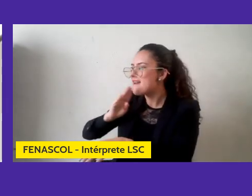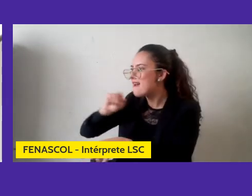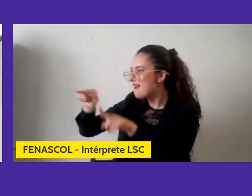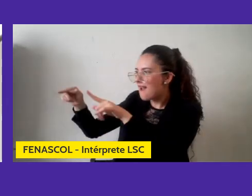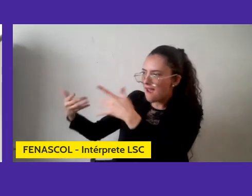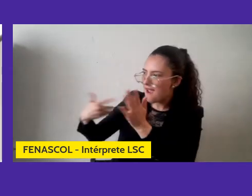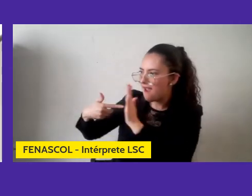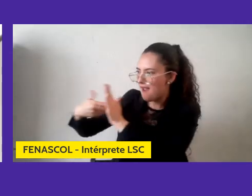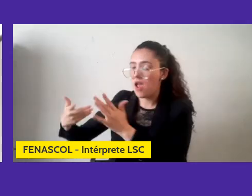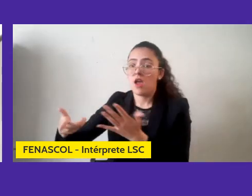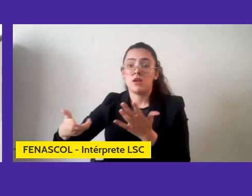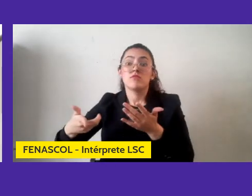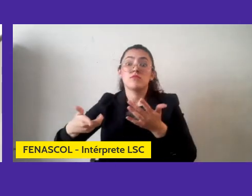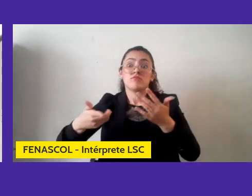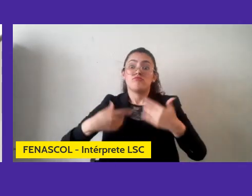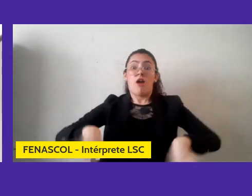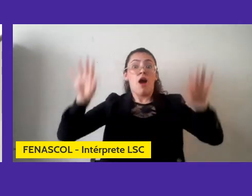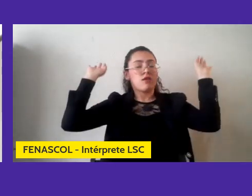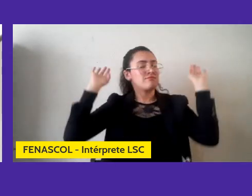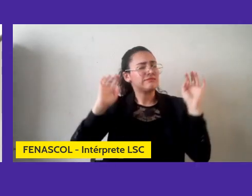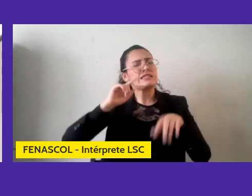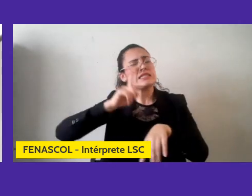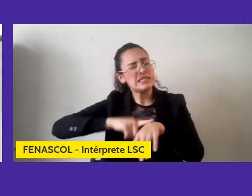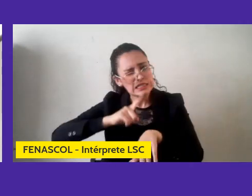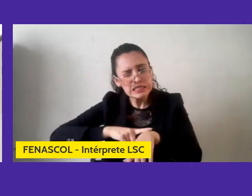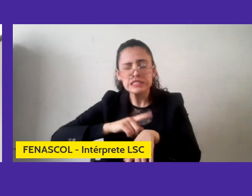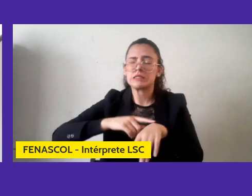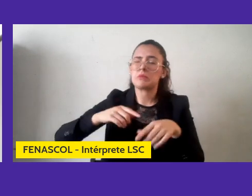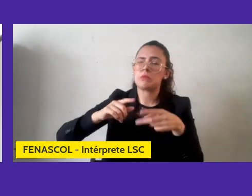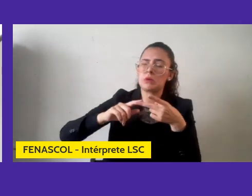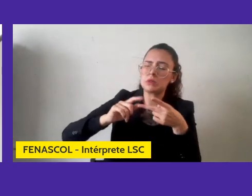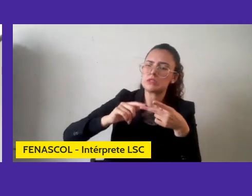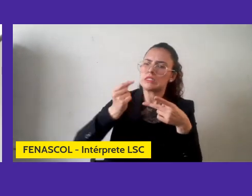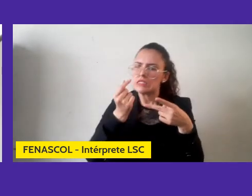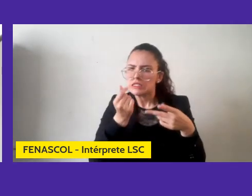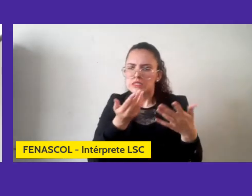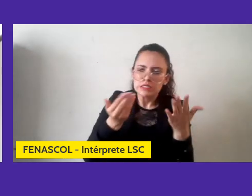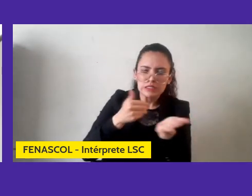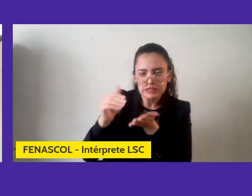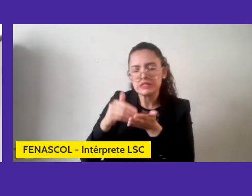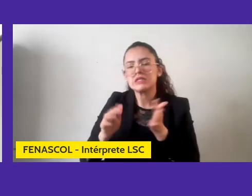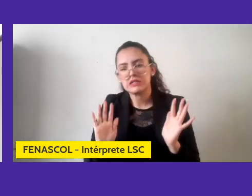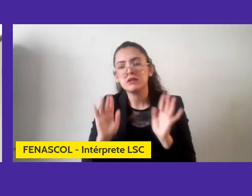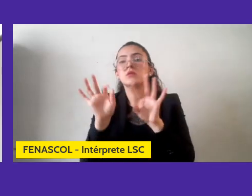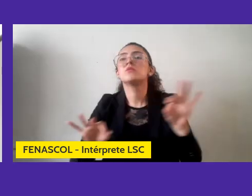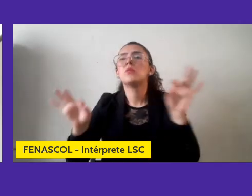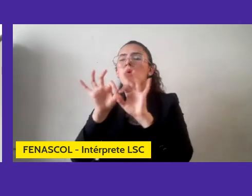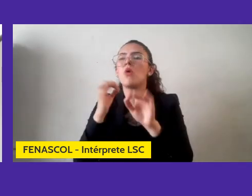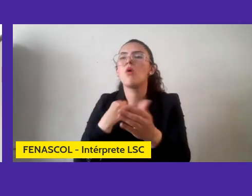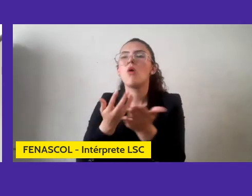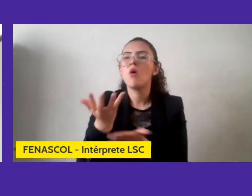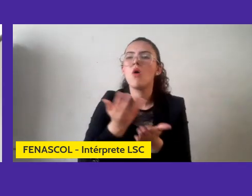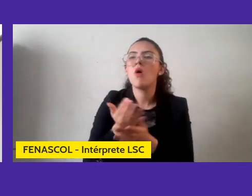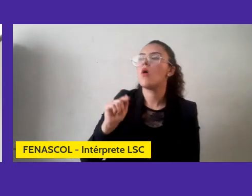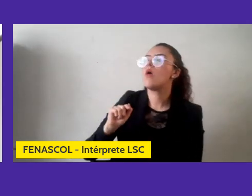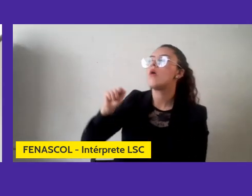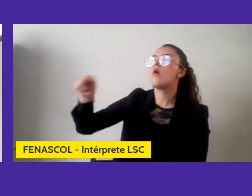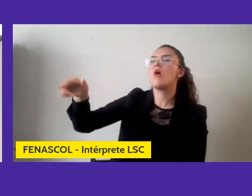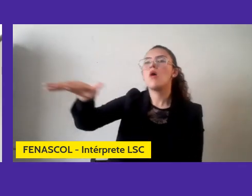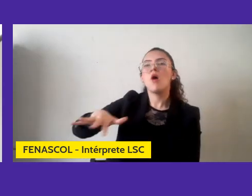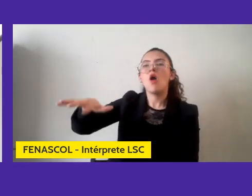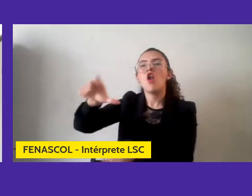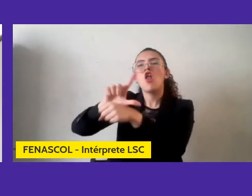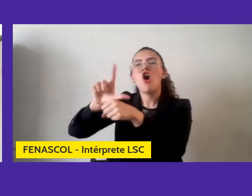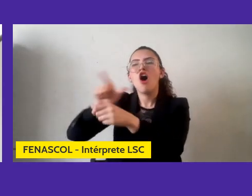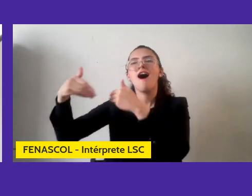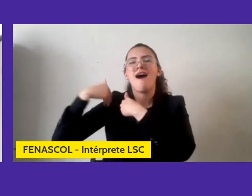tiempo, dinero, por ahí no se puede. Entonces ahí lo que haría es ir a distribuidores locales,